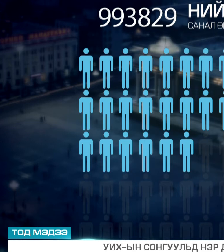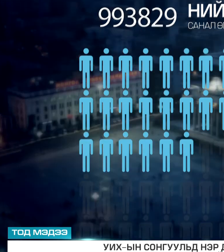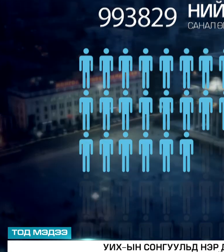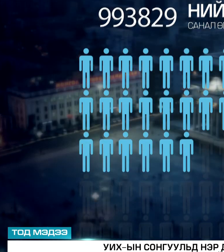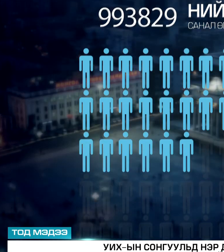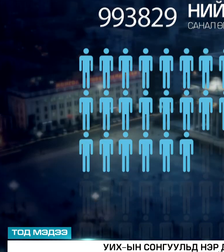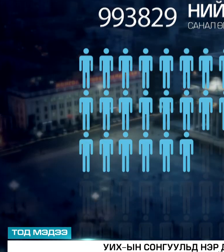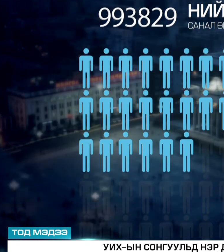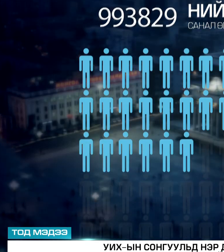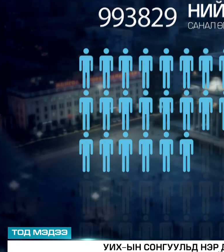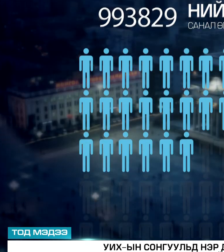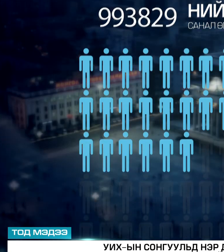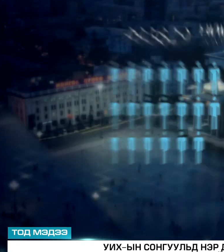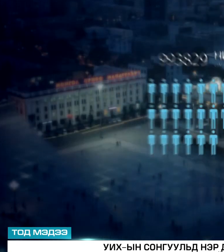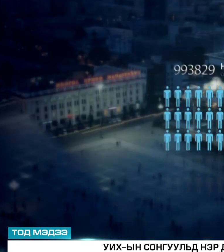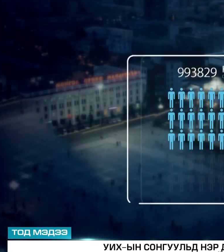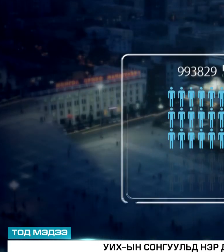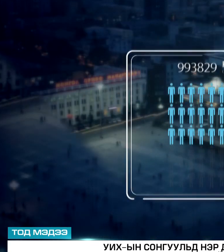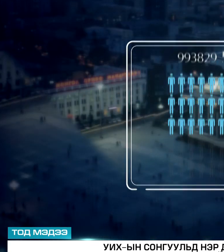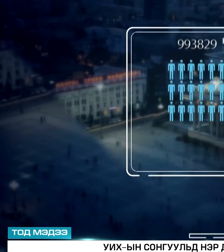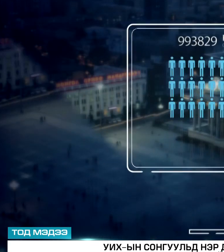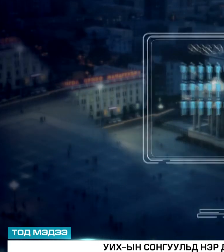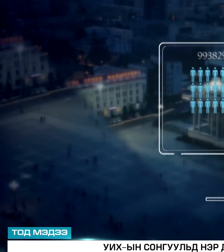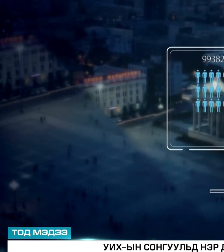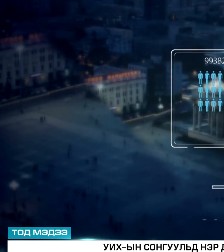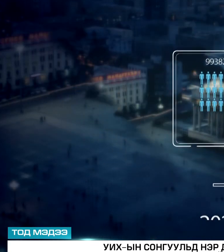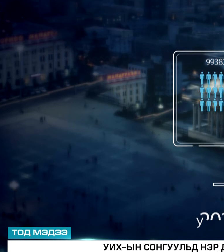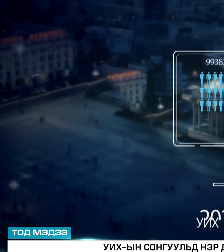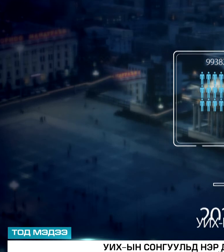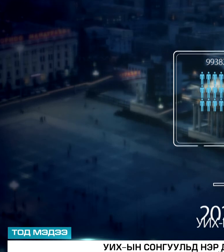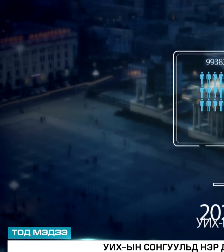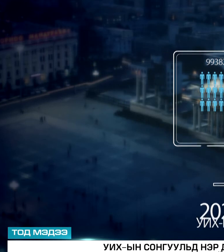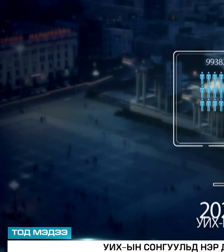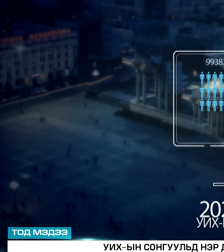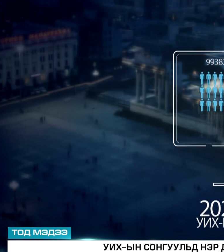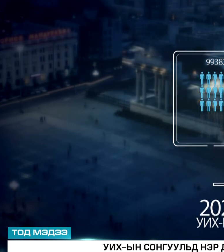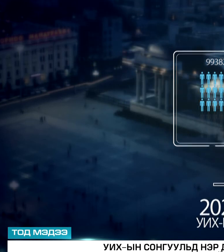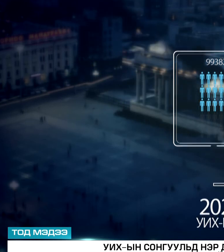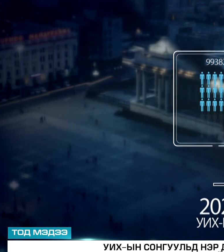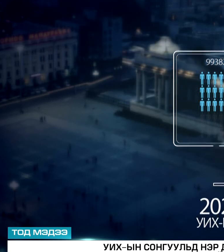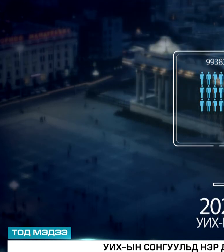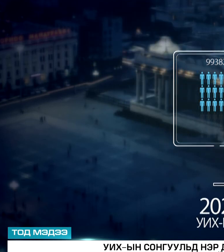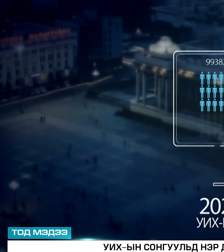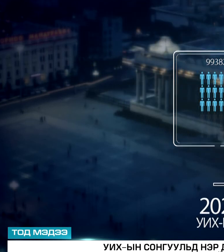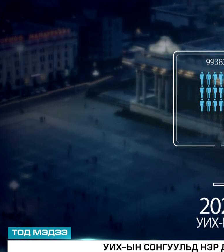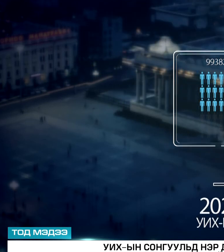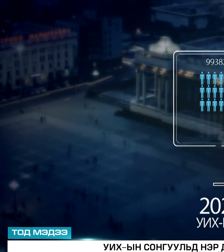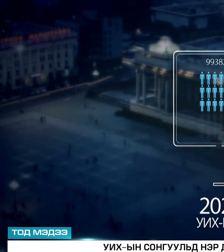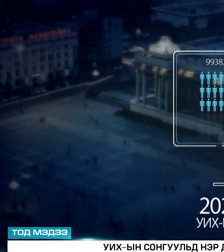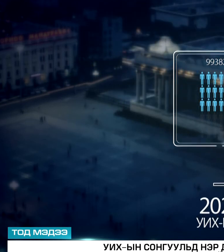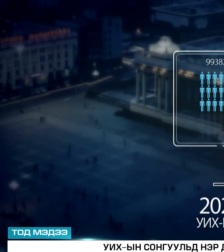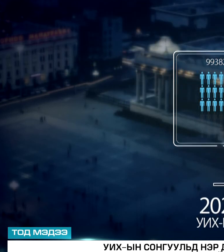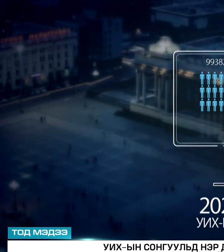993,829 сонгогч улсын хурлын сонгуульд санал өгөх юм байна. Сонгуулийн санал авах өдрөөс буюу 2020 оны 6-р сарын 24-нөөс